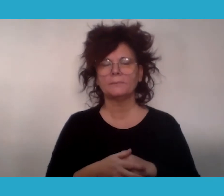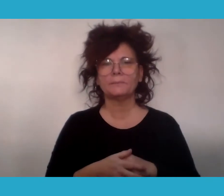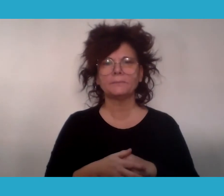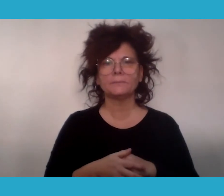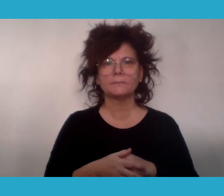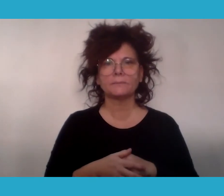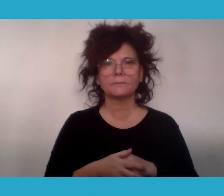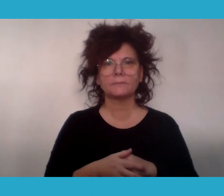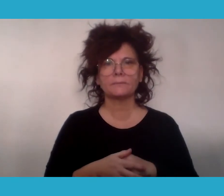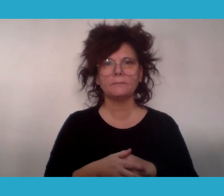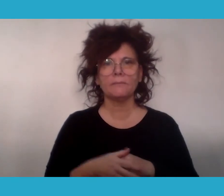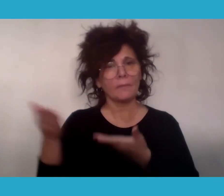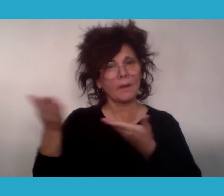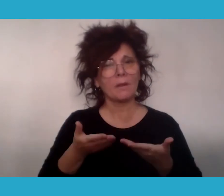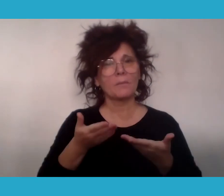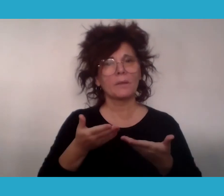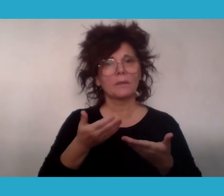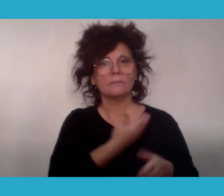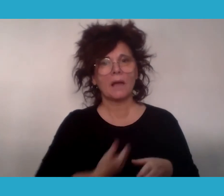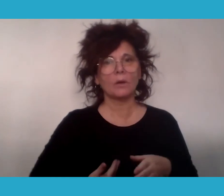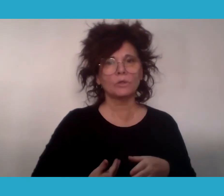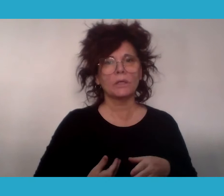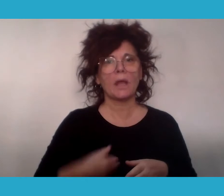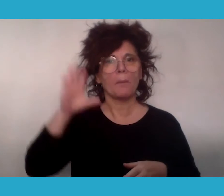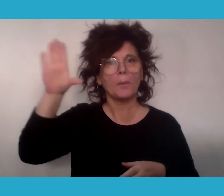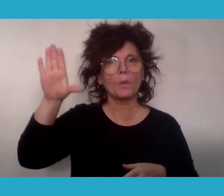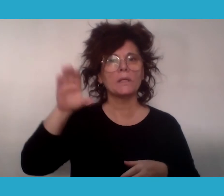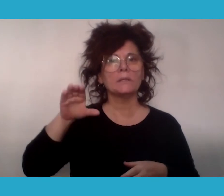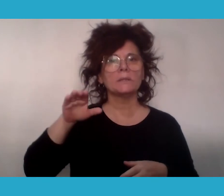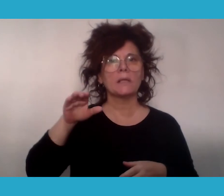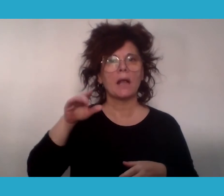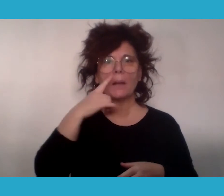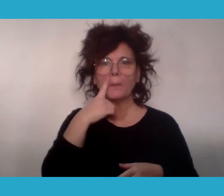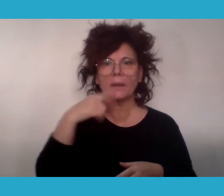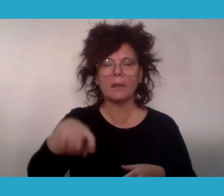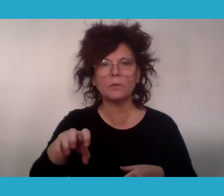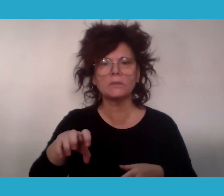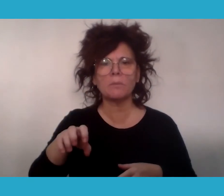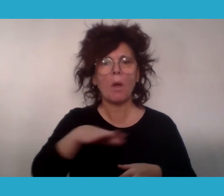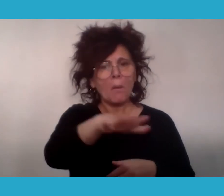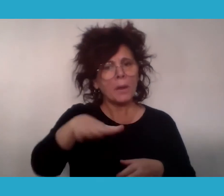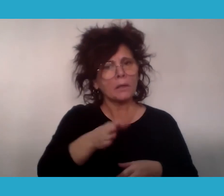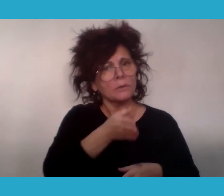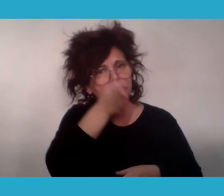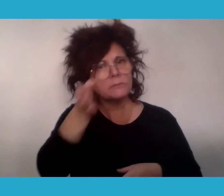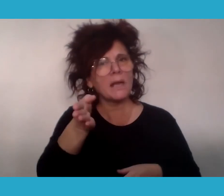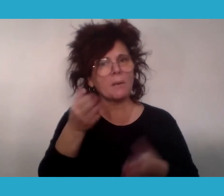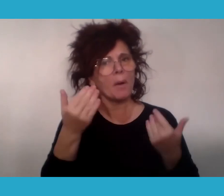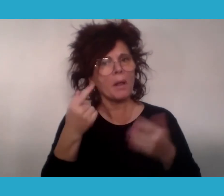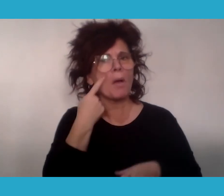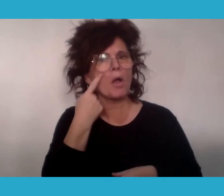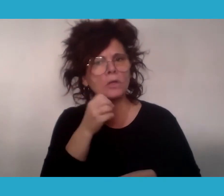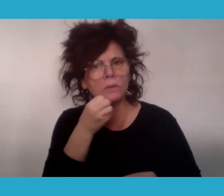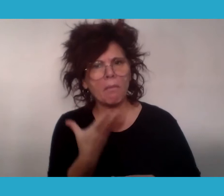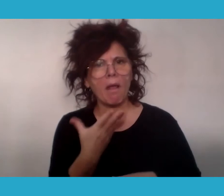conforme afirma. Invita a las autoridades provinciales locales que participen y se dirijan a la zona para conocerla mejor,